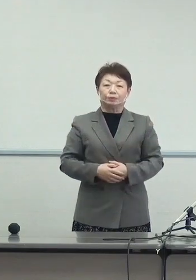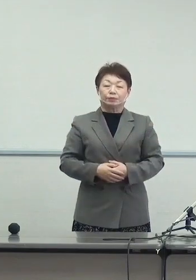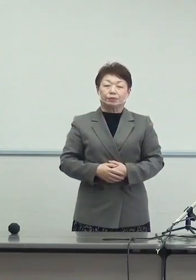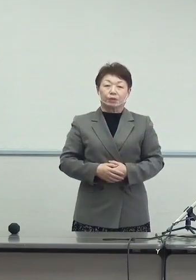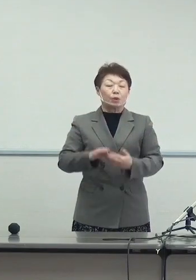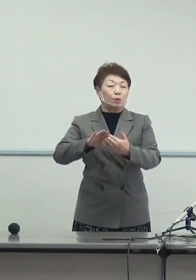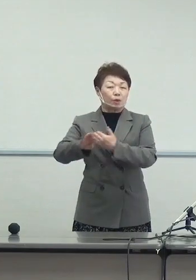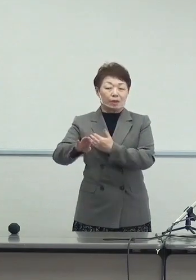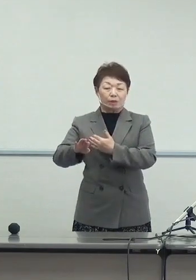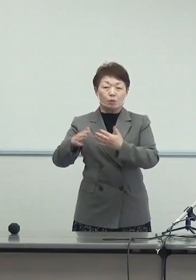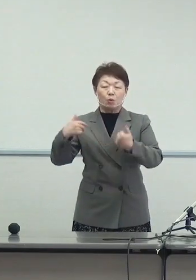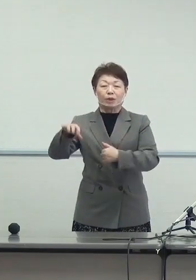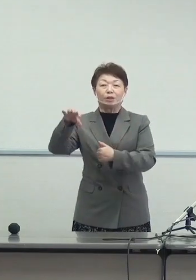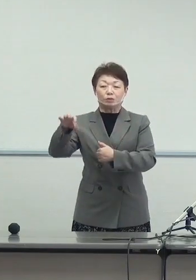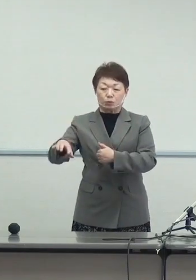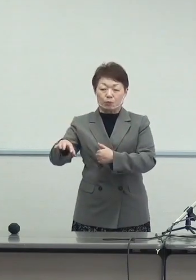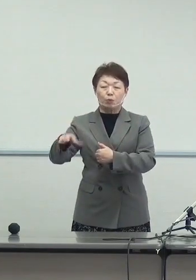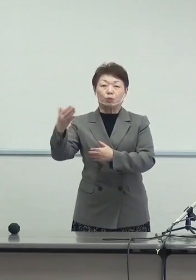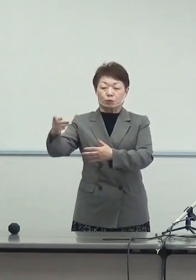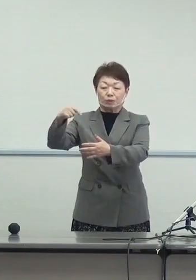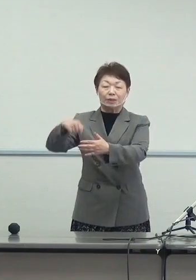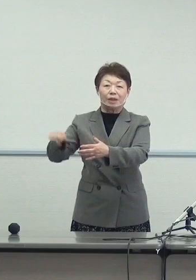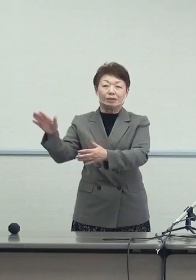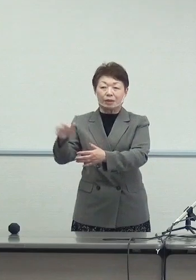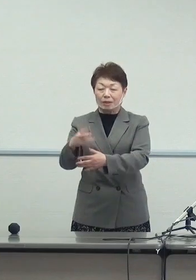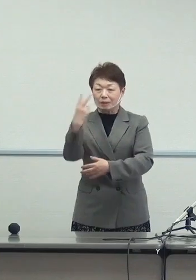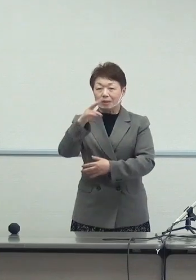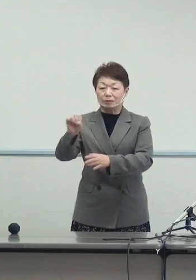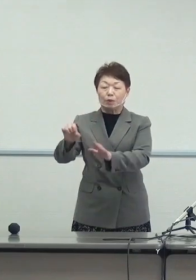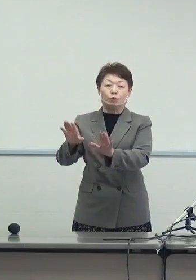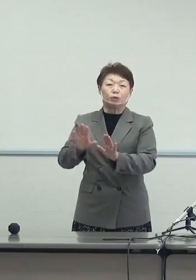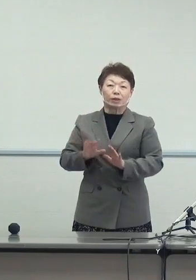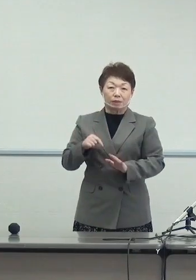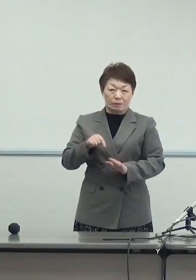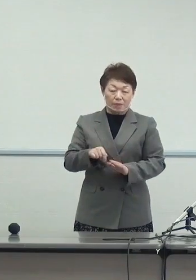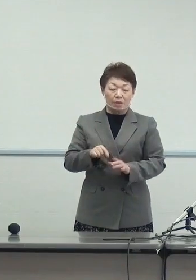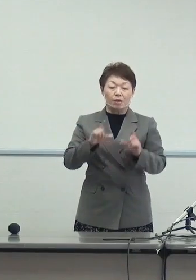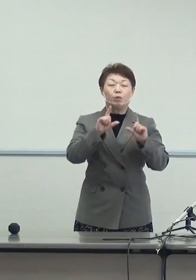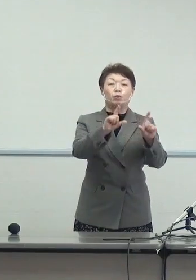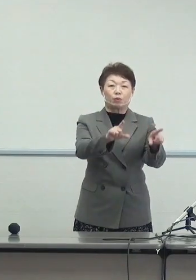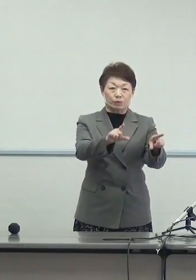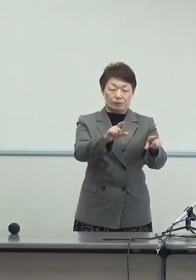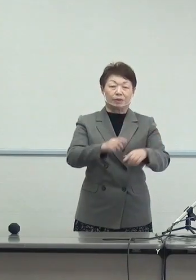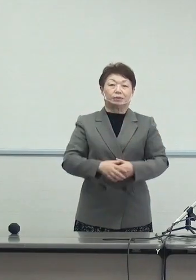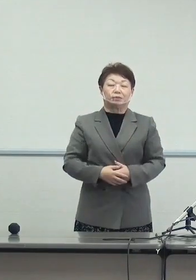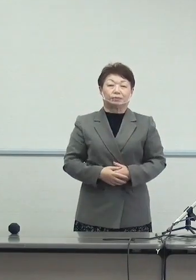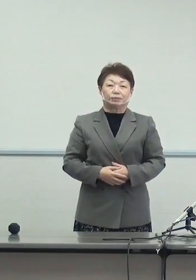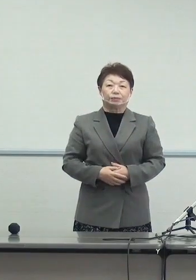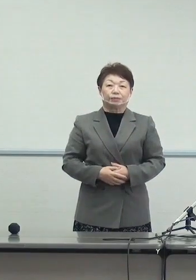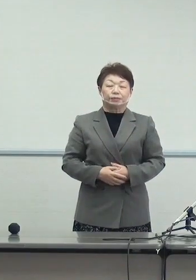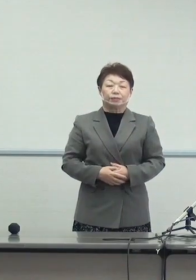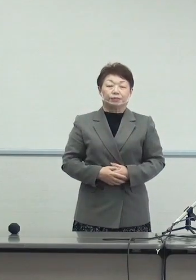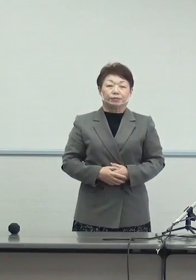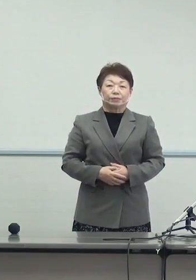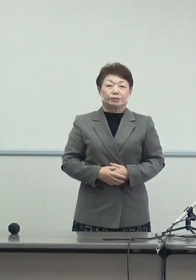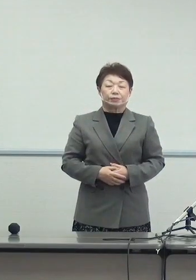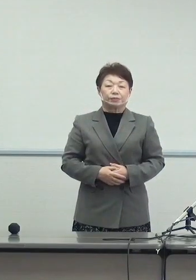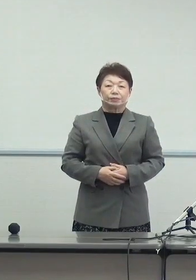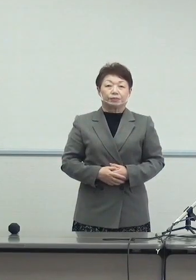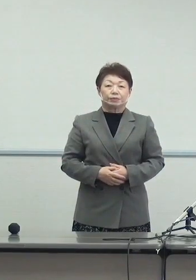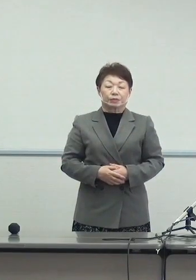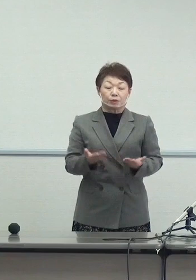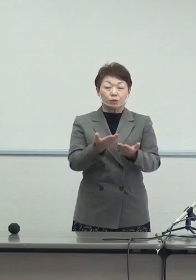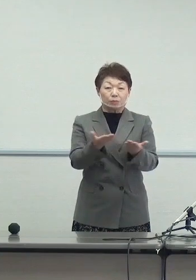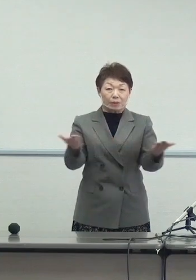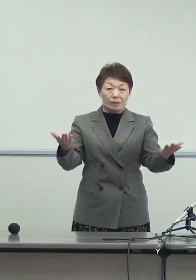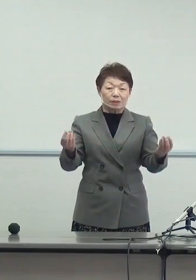他保健区管内から検査依頼を受け報告するものでございまして、本日お配